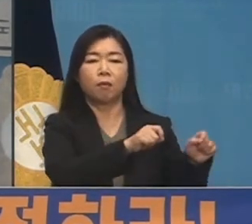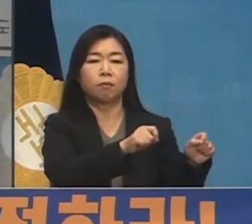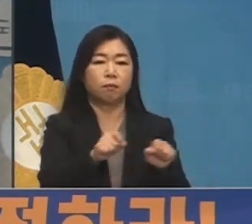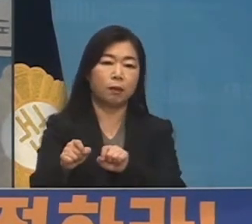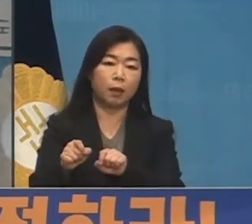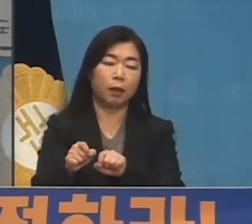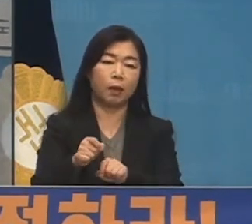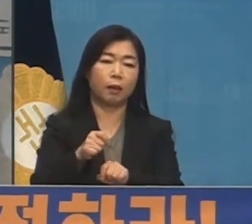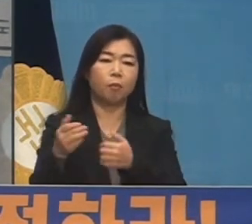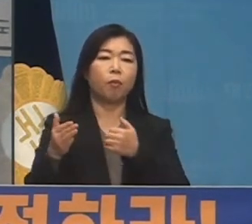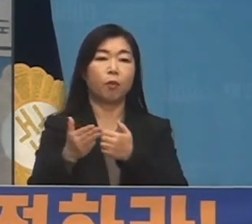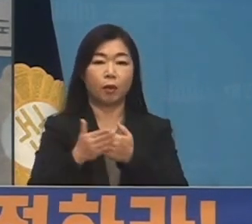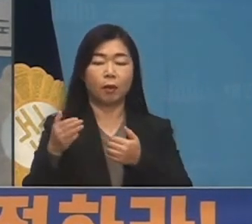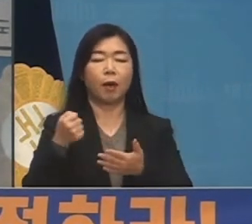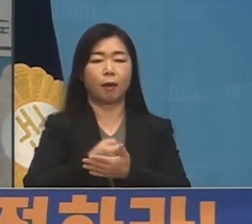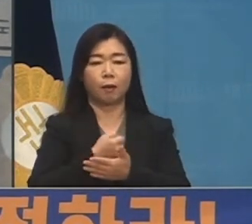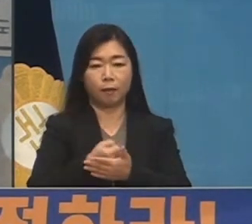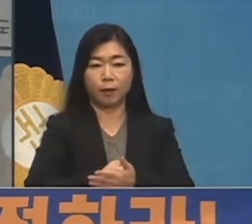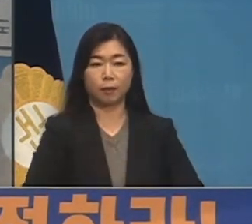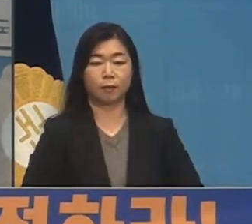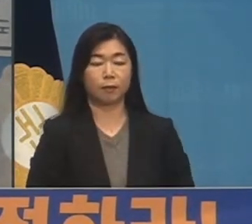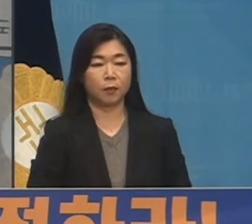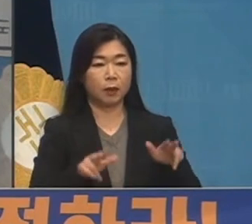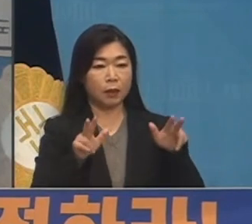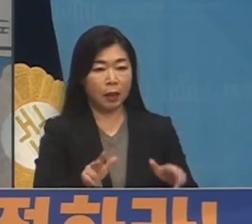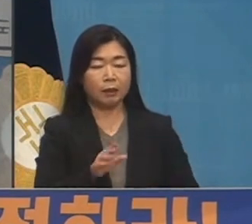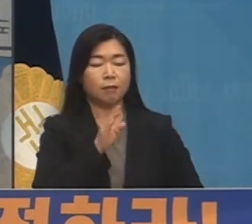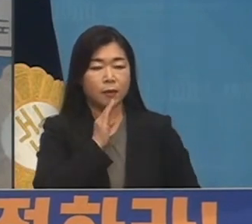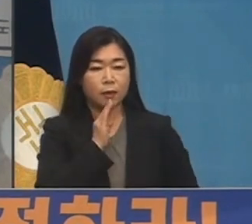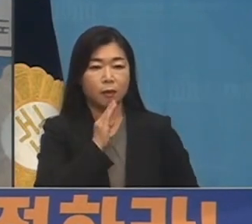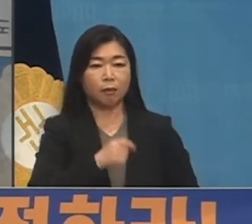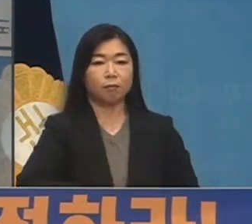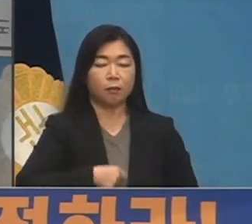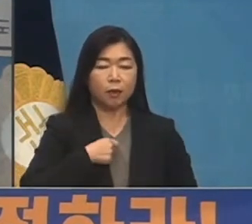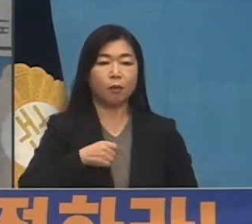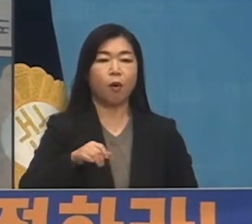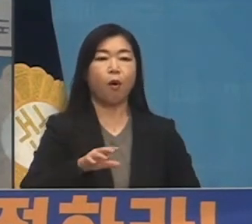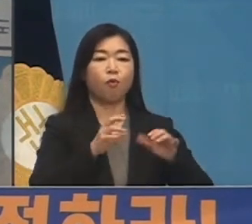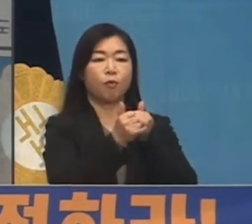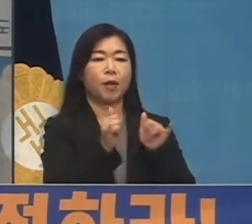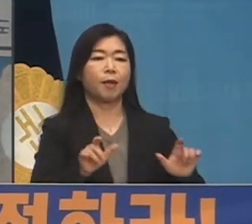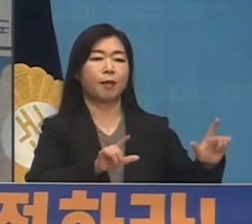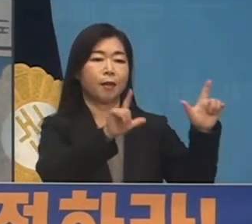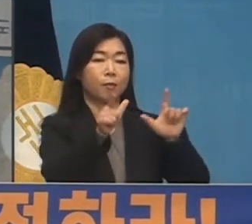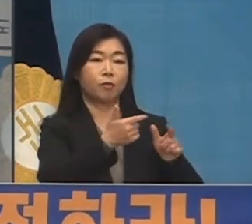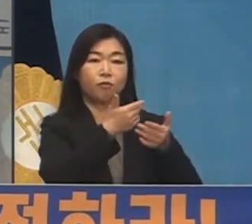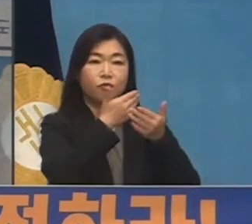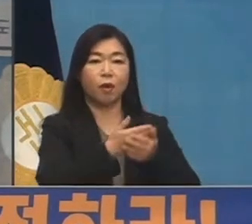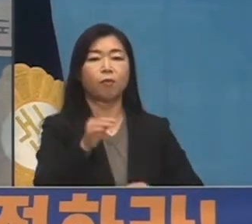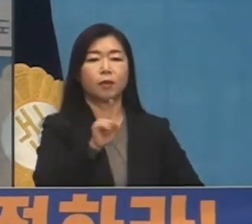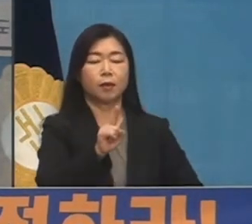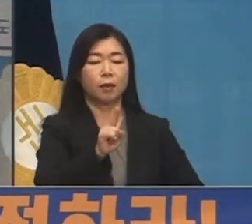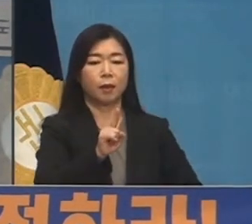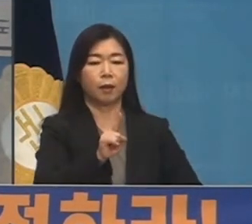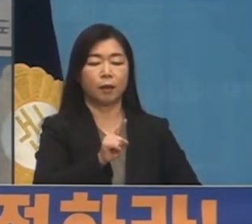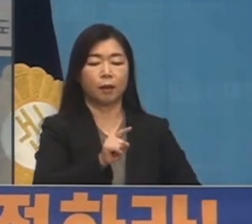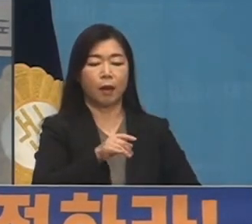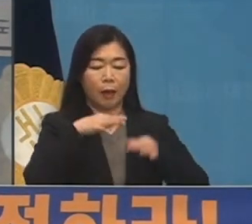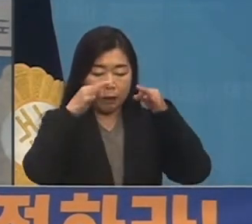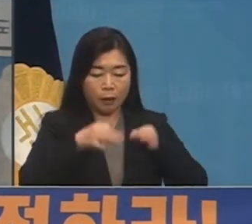뿐입니다. 이제 진정으로 국민들의 삶에서 무엇이 중요한지 성찰해 주시기